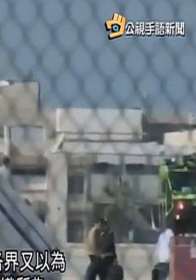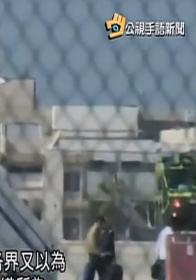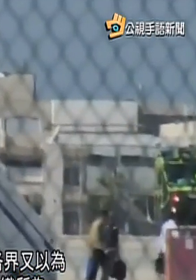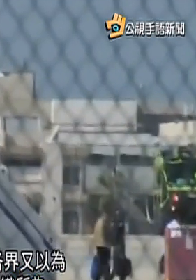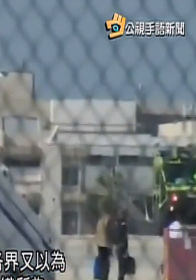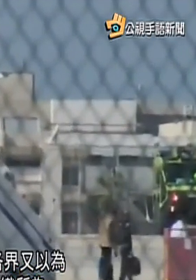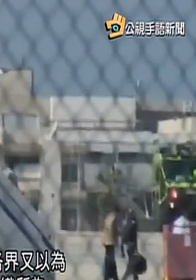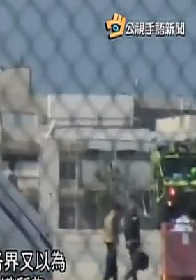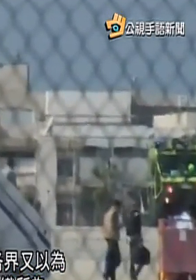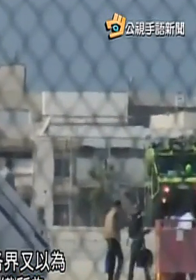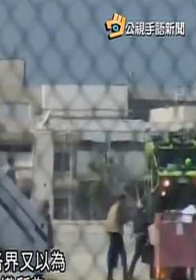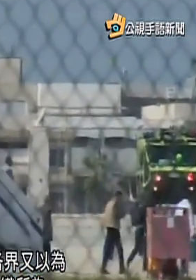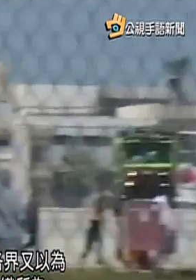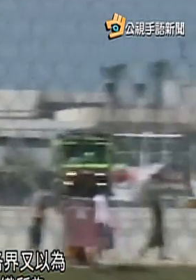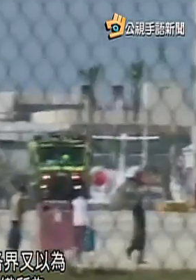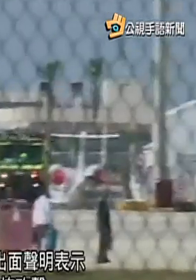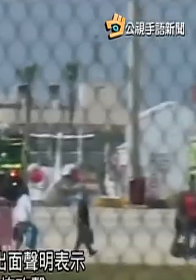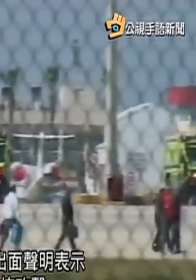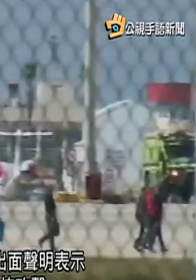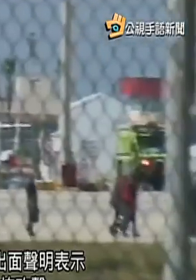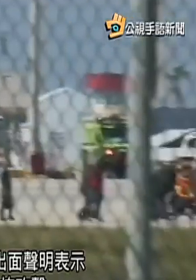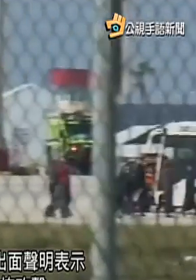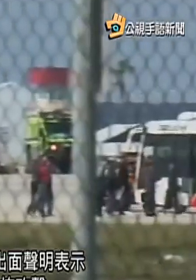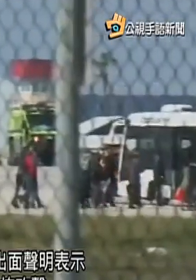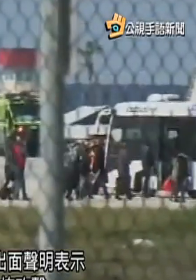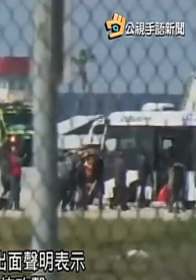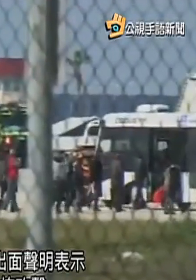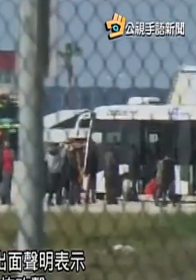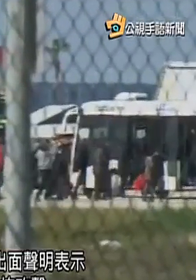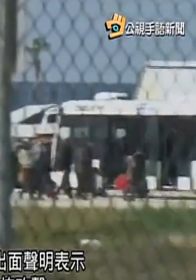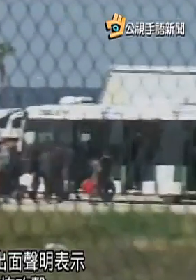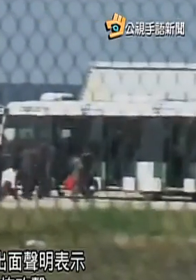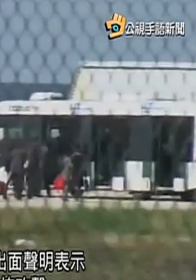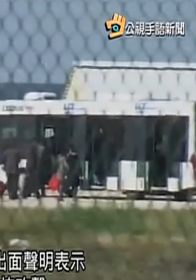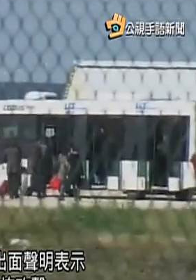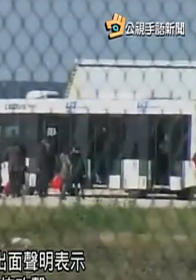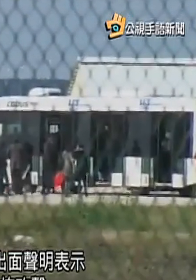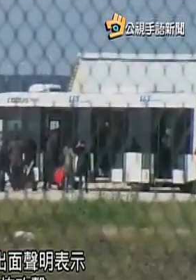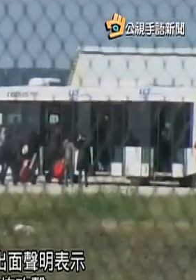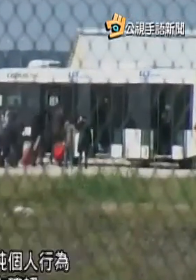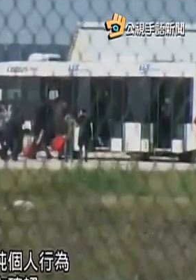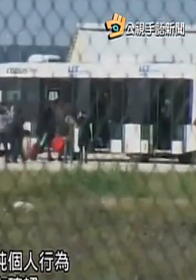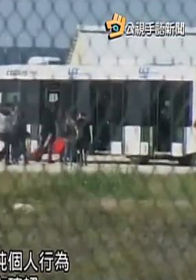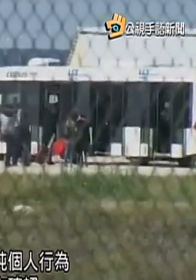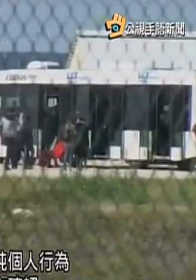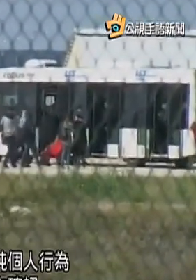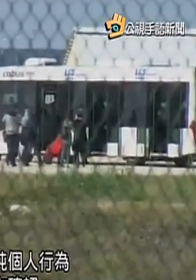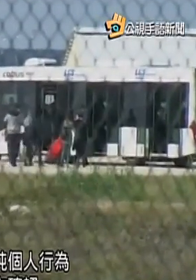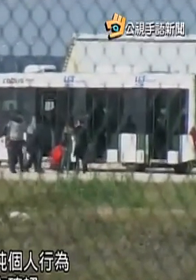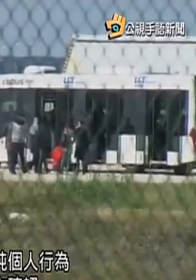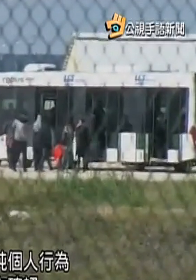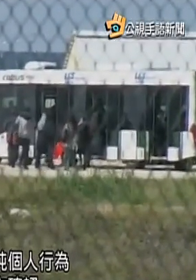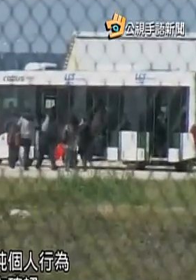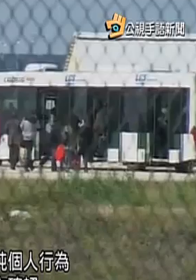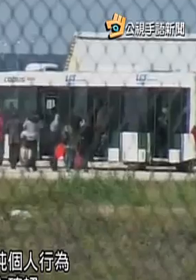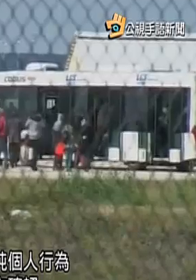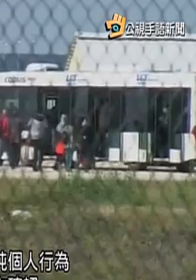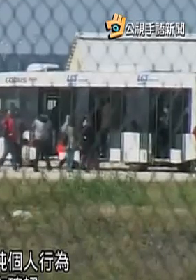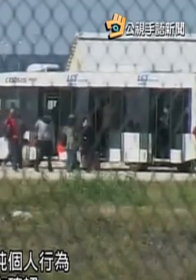为是恐怖组织所为。塞浦路斯总统出面声明表示，这不是恐怖攻击，应该属于单纯的个人行为。当地警方确